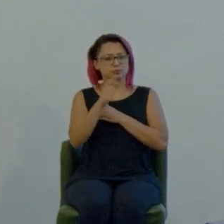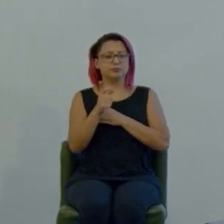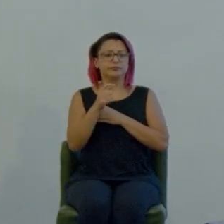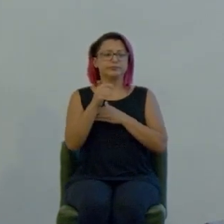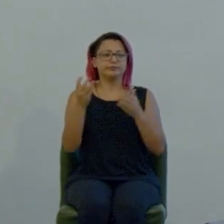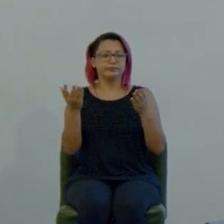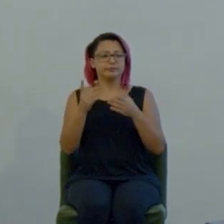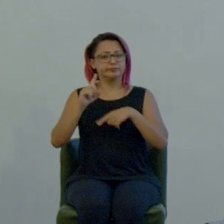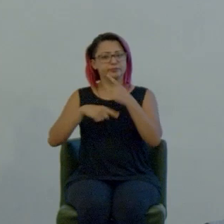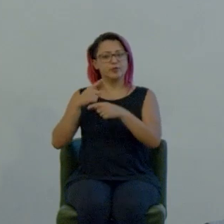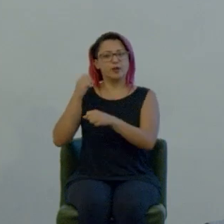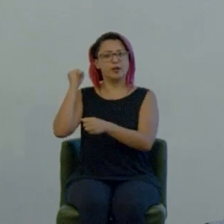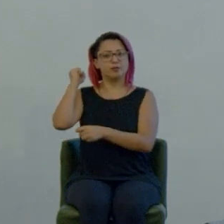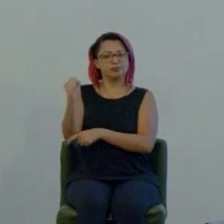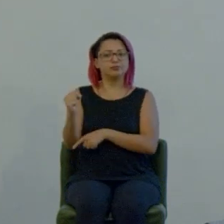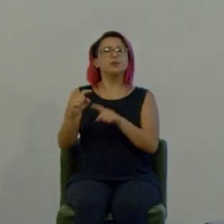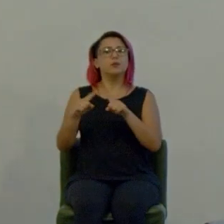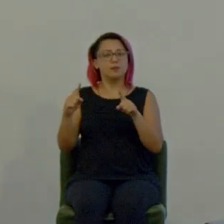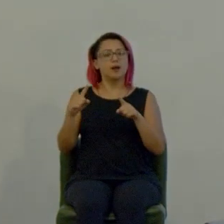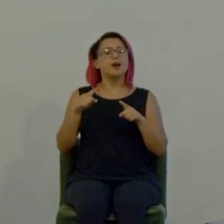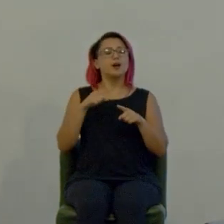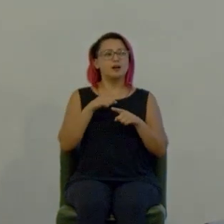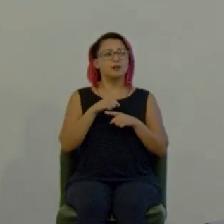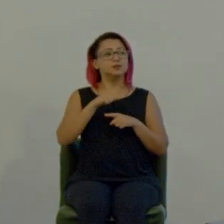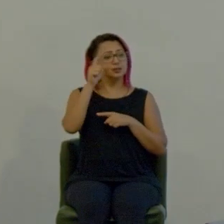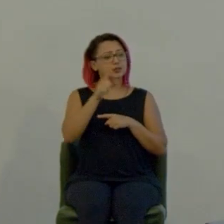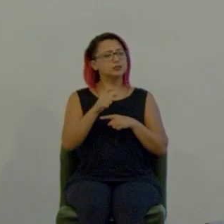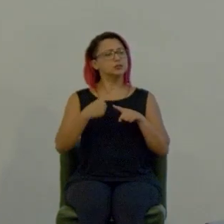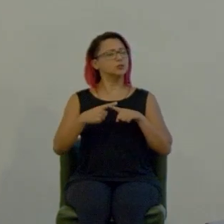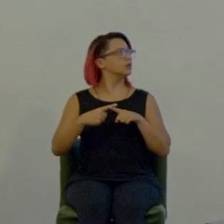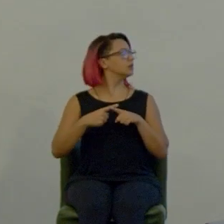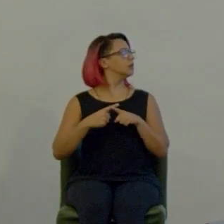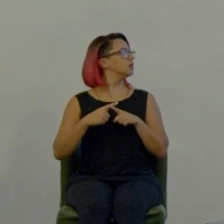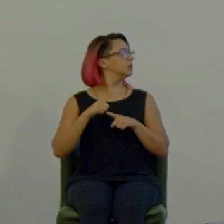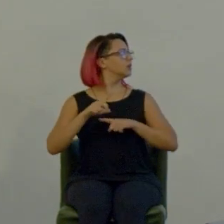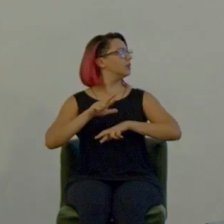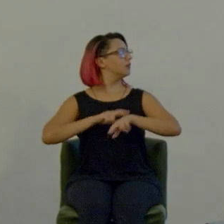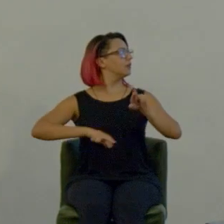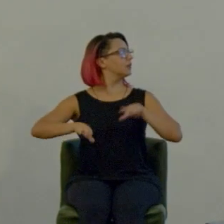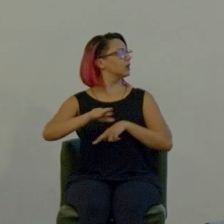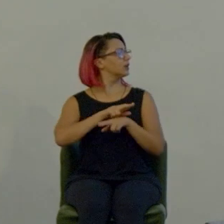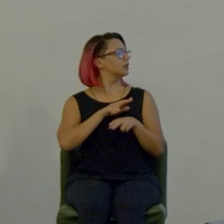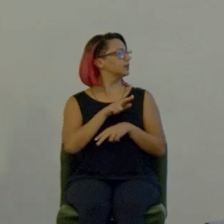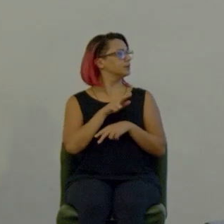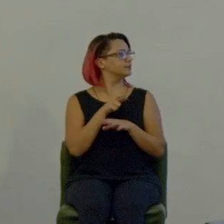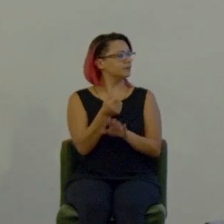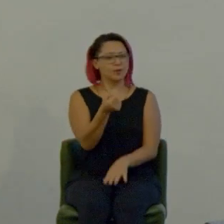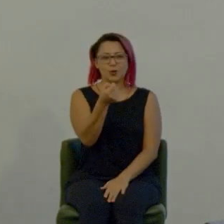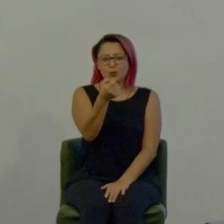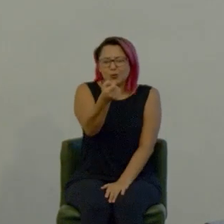no Rio Javari. É uma atribuição do Estado brasileiro. E o que é interessante? Tem um grupo muito... eu estou acabando